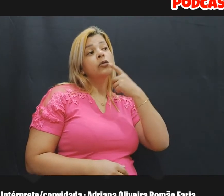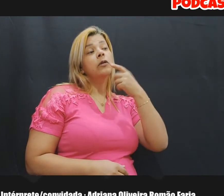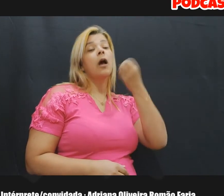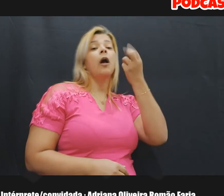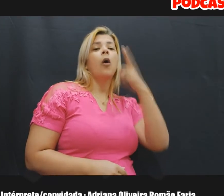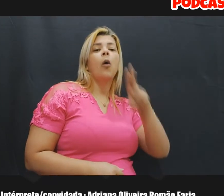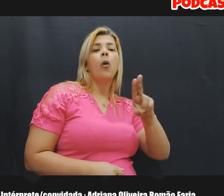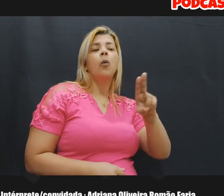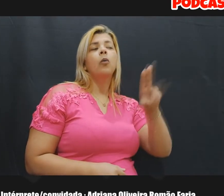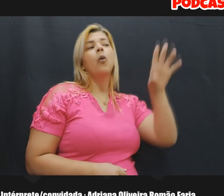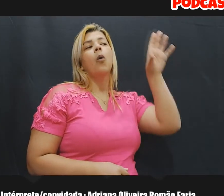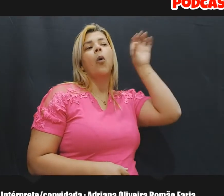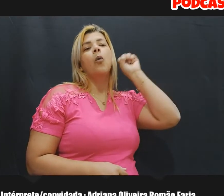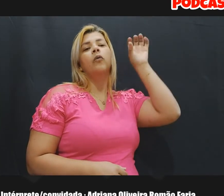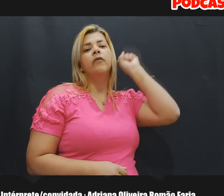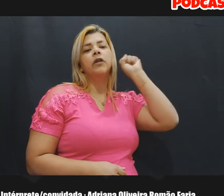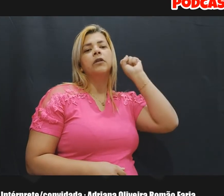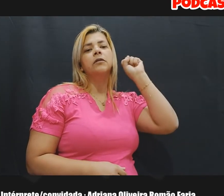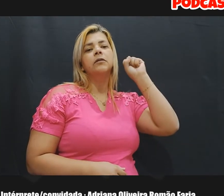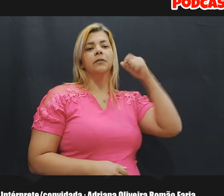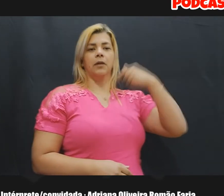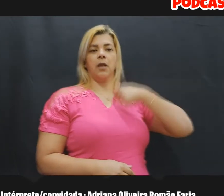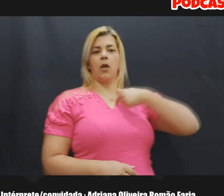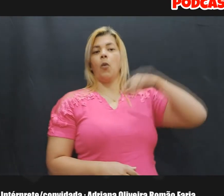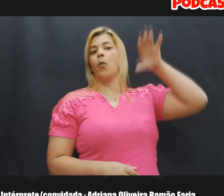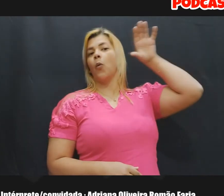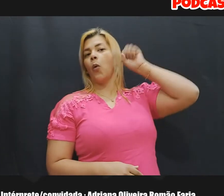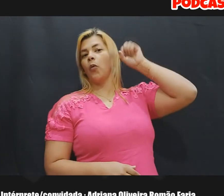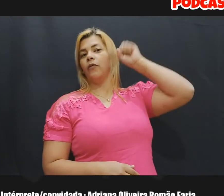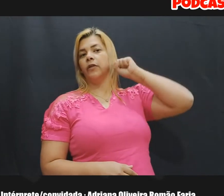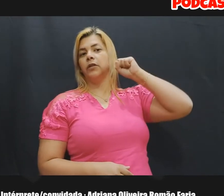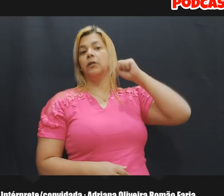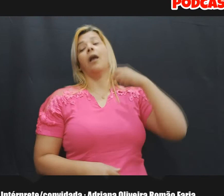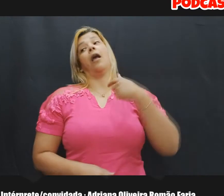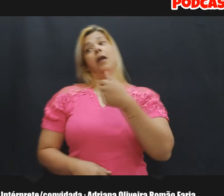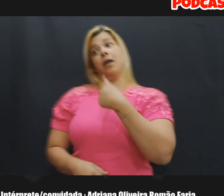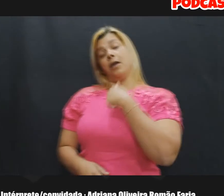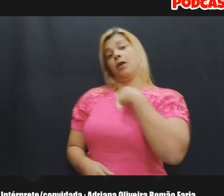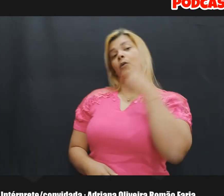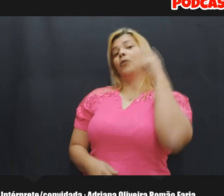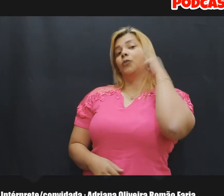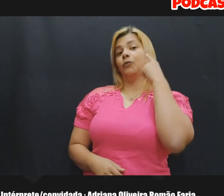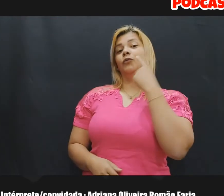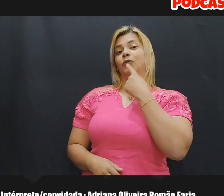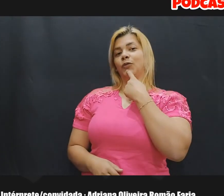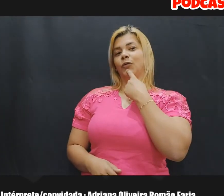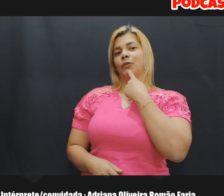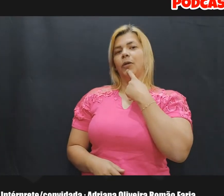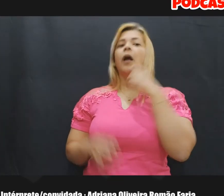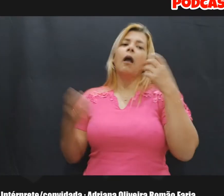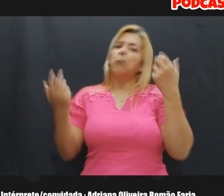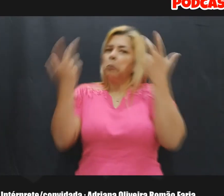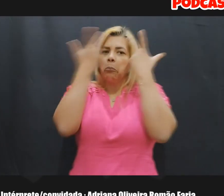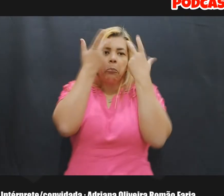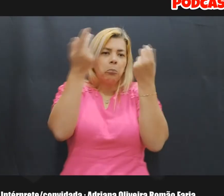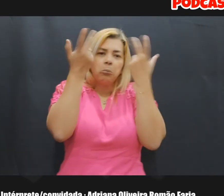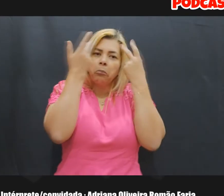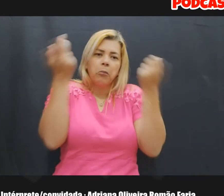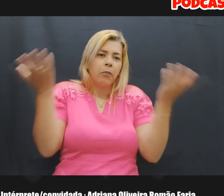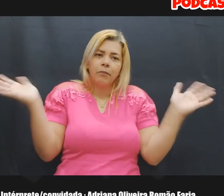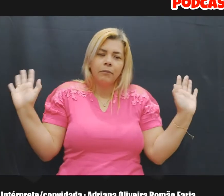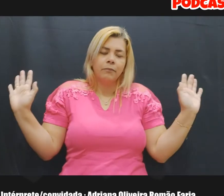em Libras, né? Aí eu falo, não, eu ouvinte. Aí ele fala, eu surdo. Então é normal.